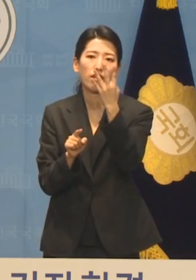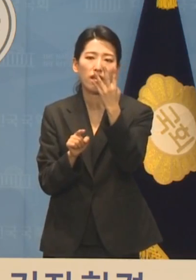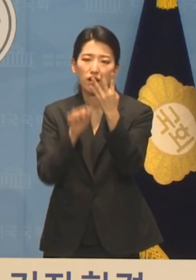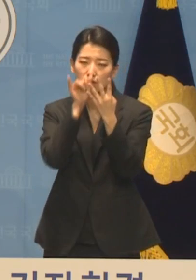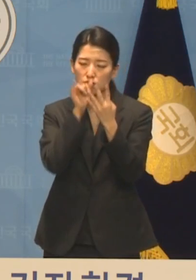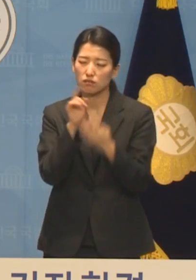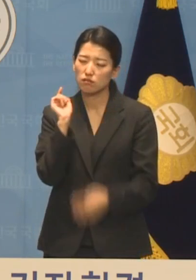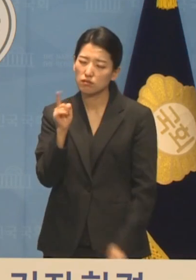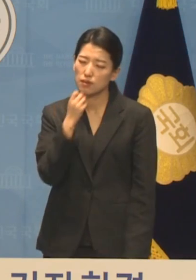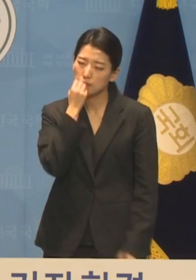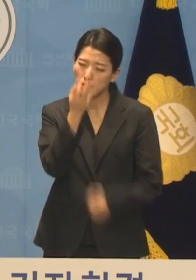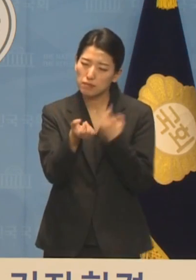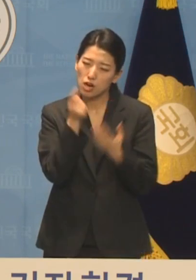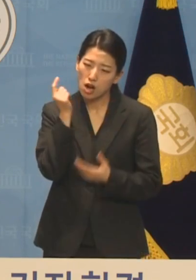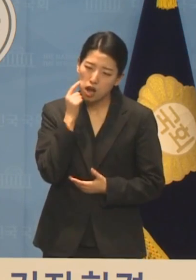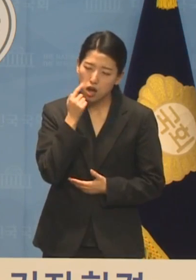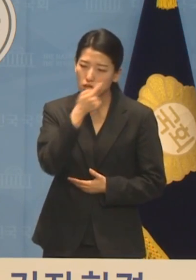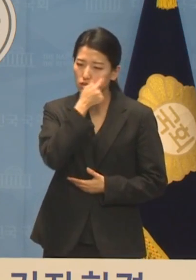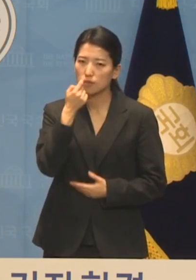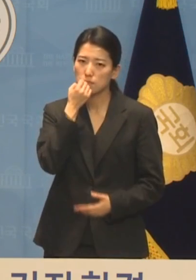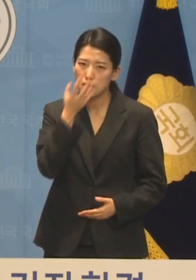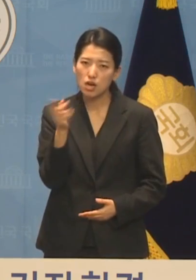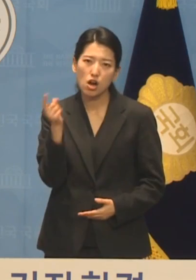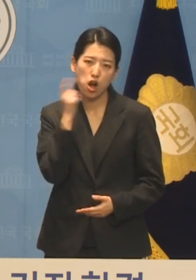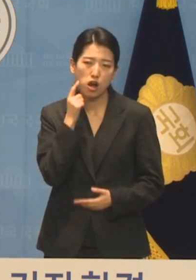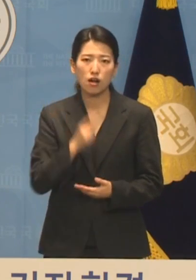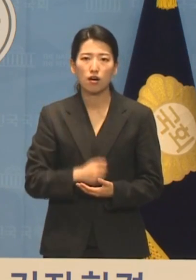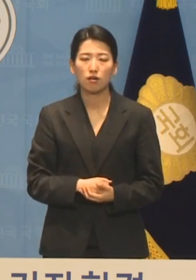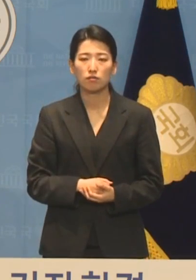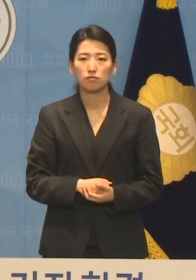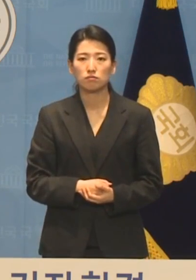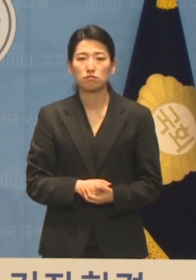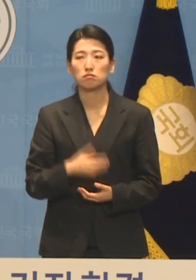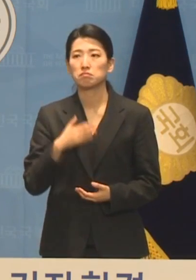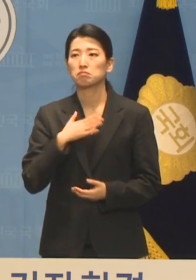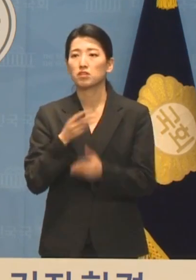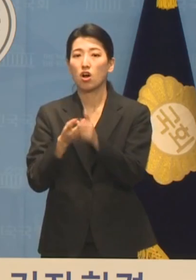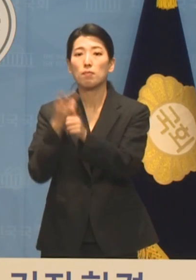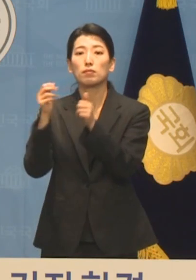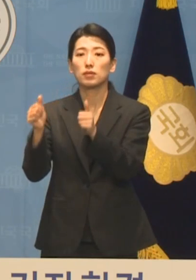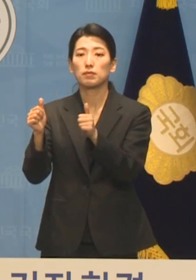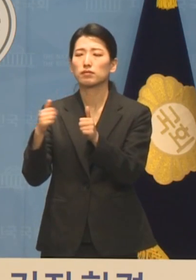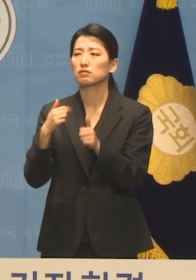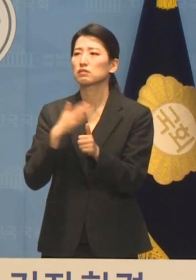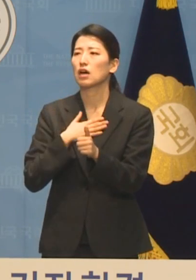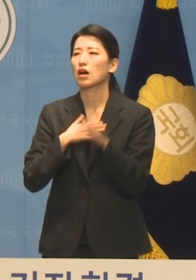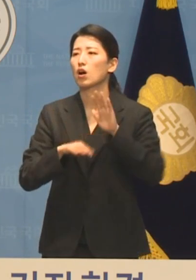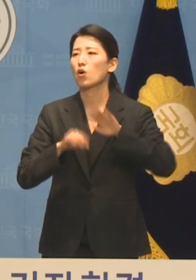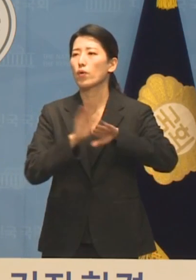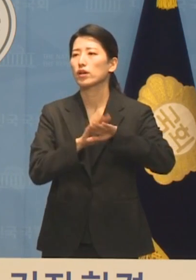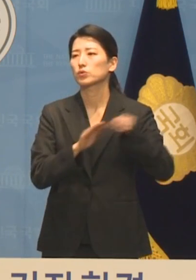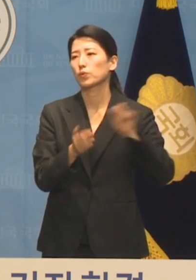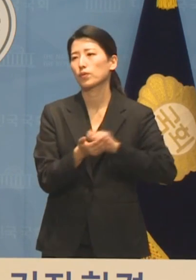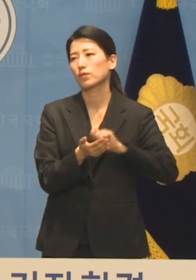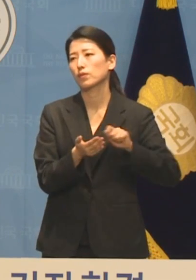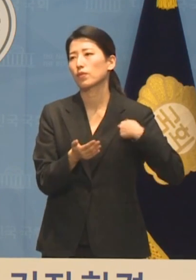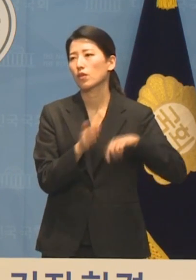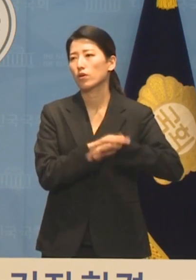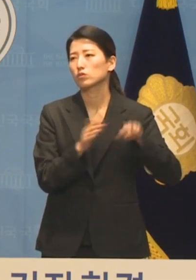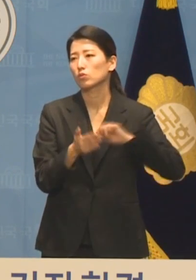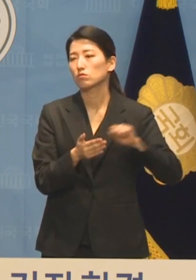진술이라는 점도 드러났습니다. 홍장원은 헌재에서 자신이 왼손잡이라고 했지만 오른손을 쓰는 모습과